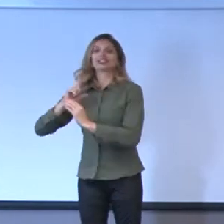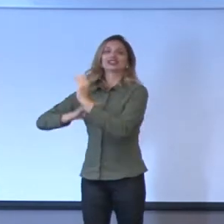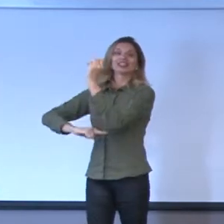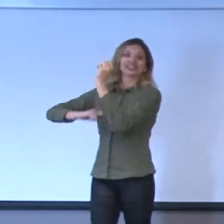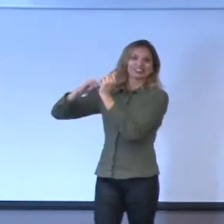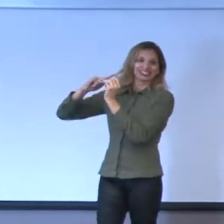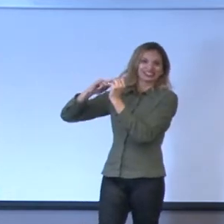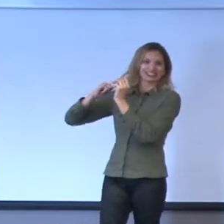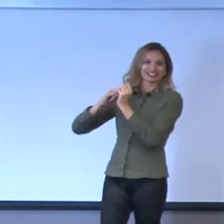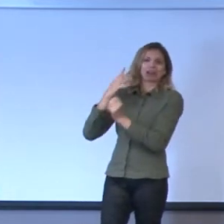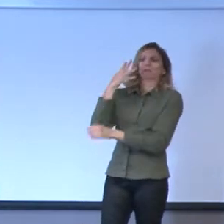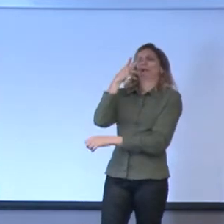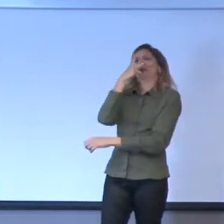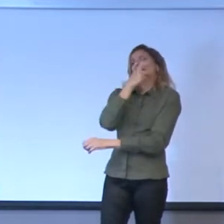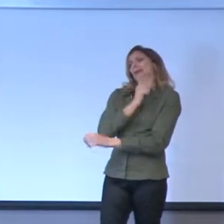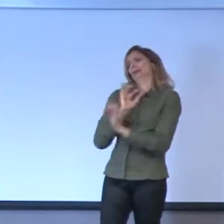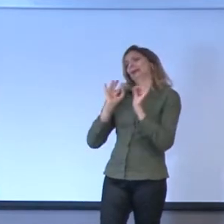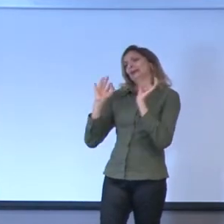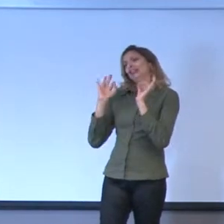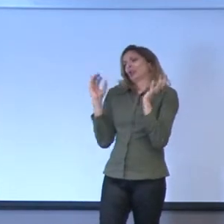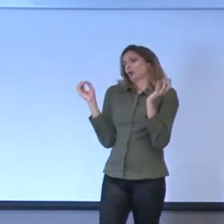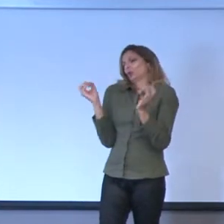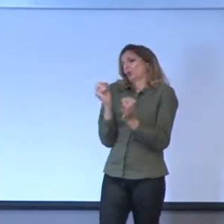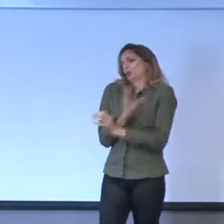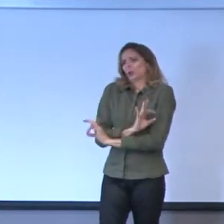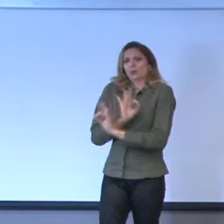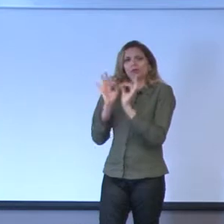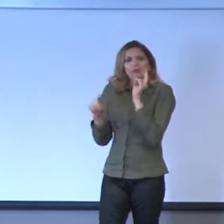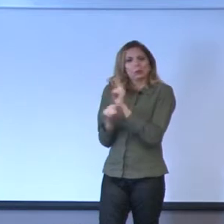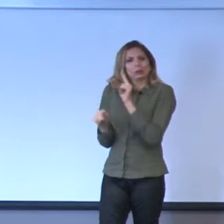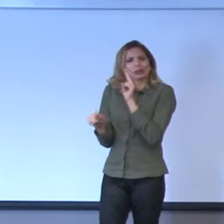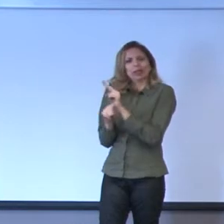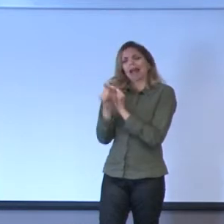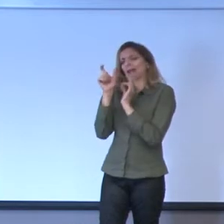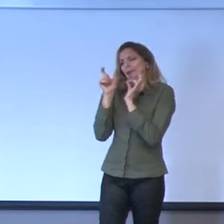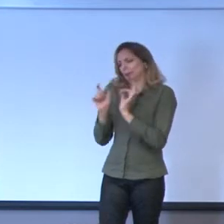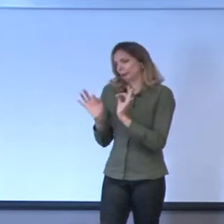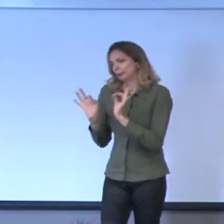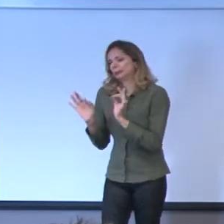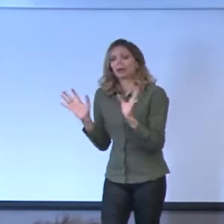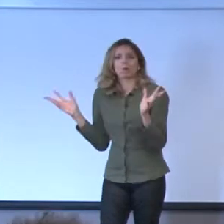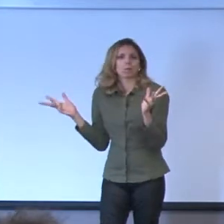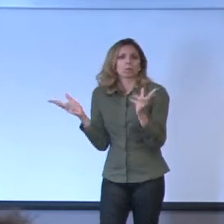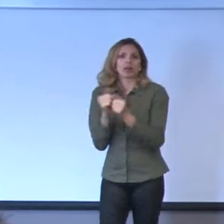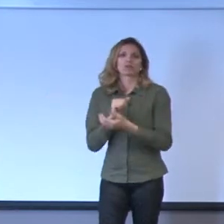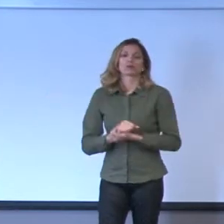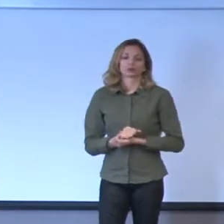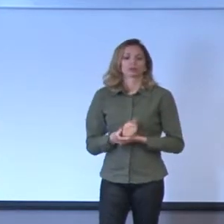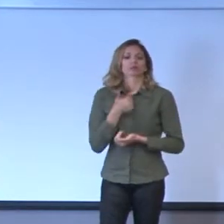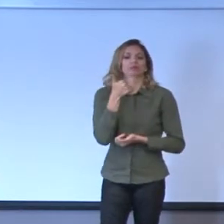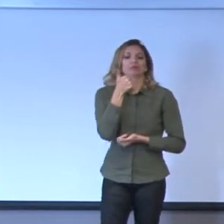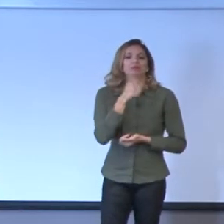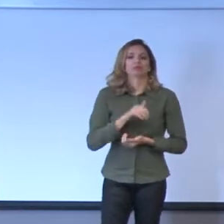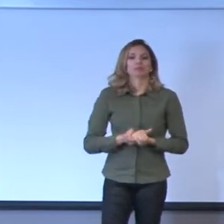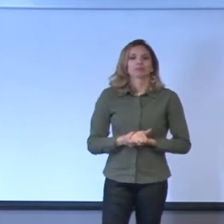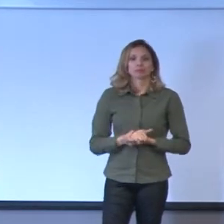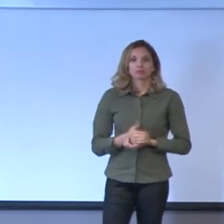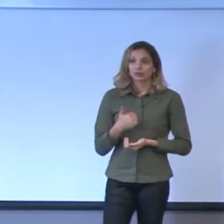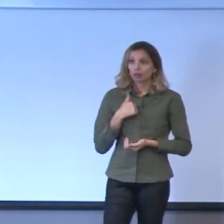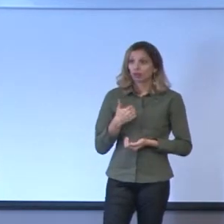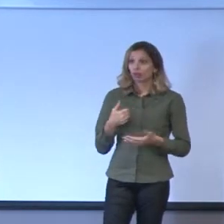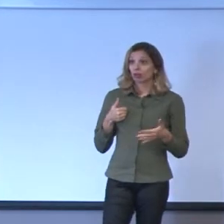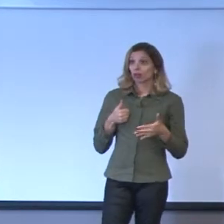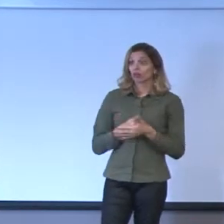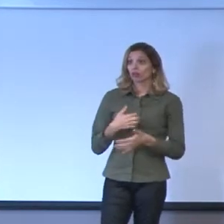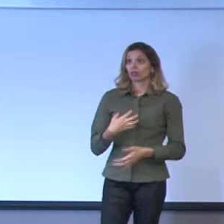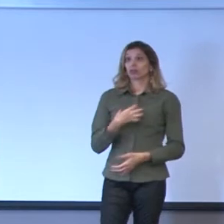elevador bonitinho e tal, tranquilo, novo, preservado para quem precisava do uso do elevador. Aquilo me causou um impacto, eu falei